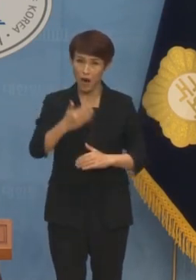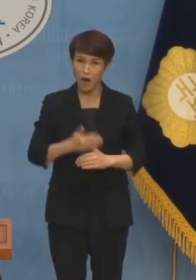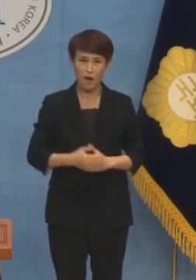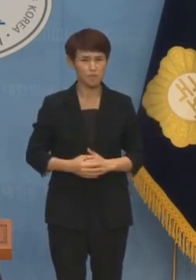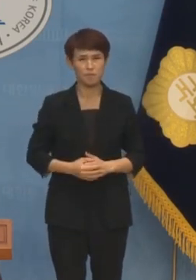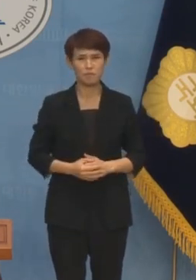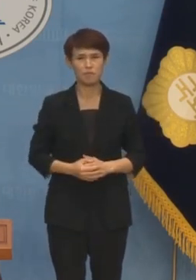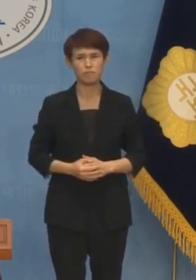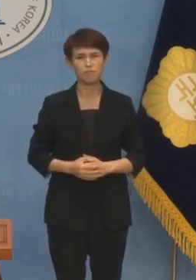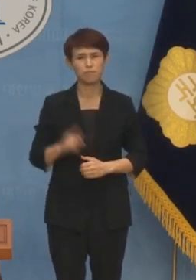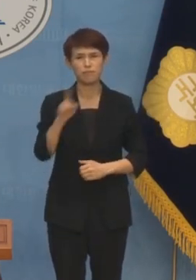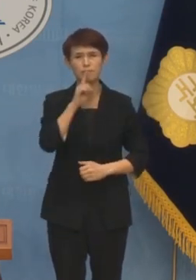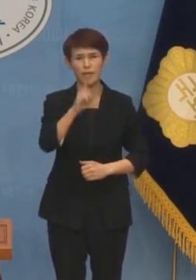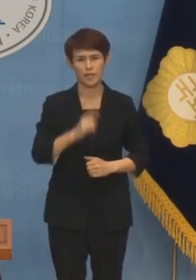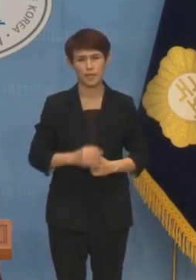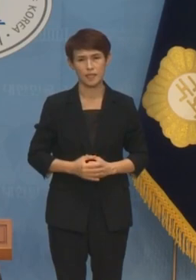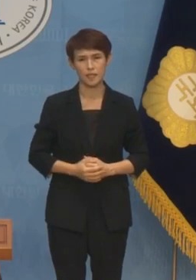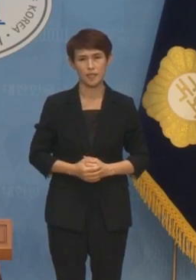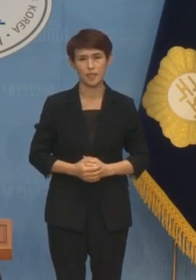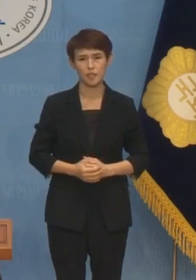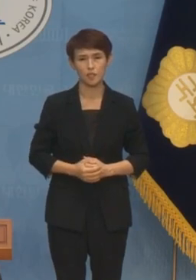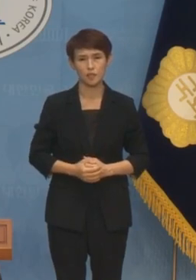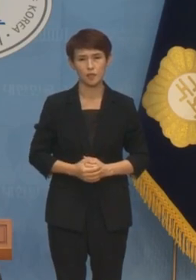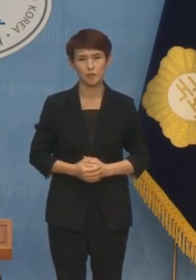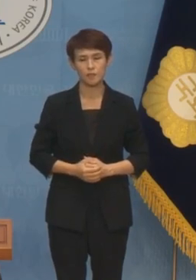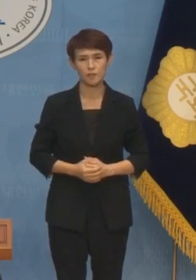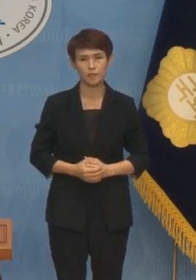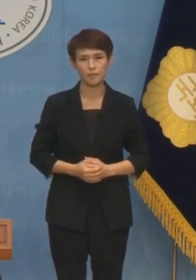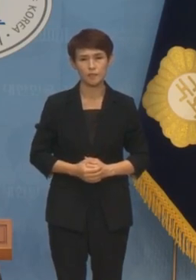이 무슨 황당한 소리인지 알 수 없습니다.